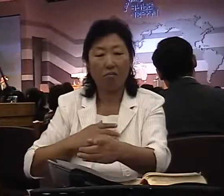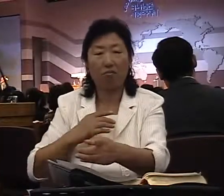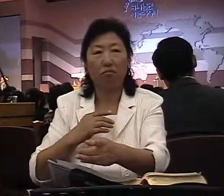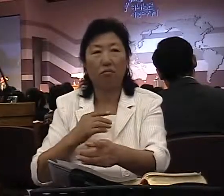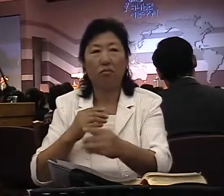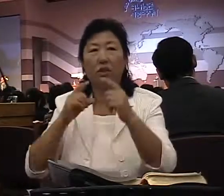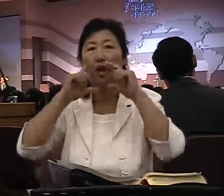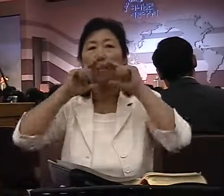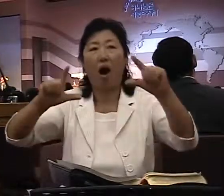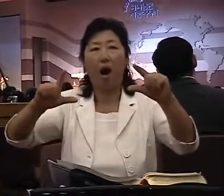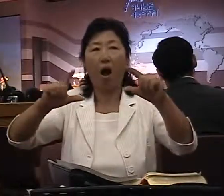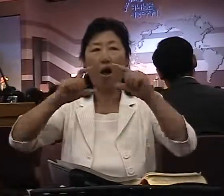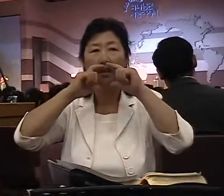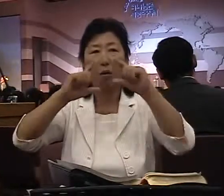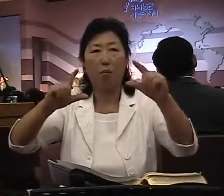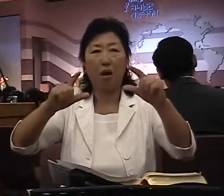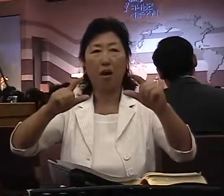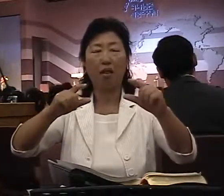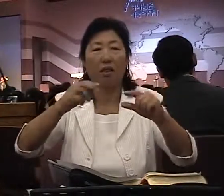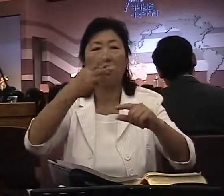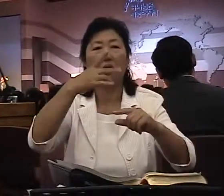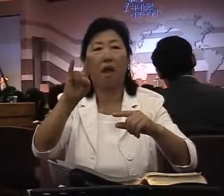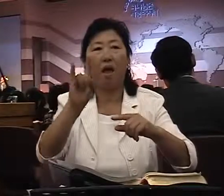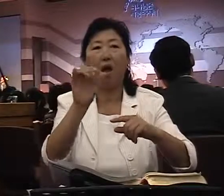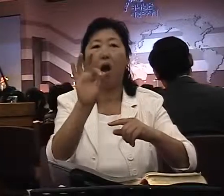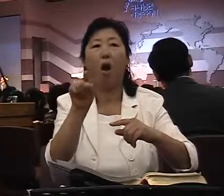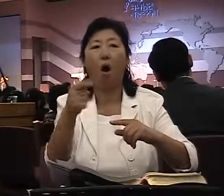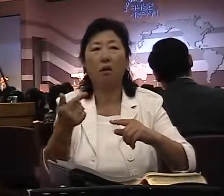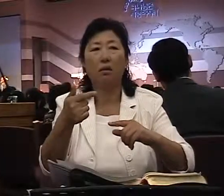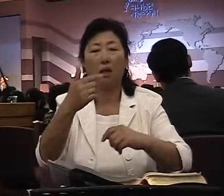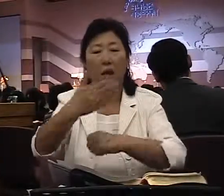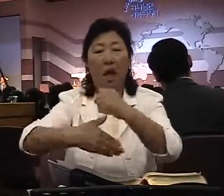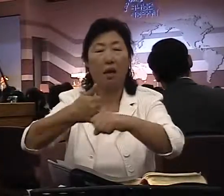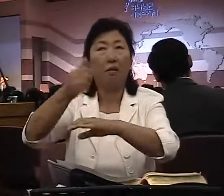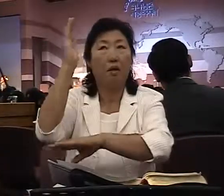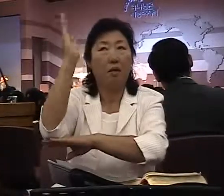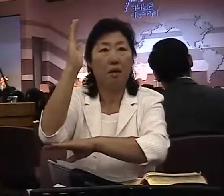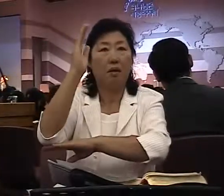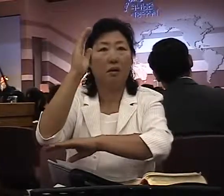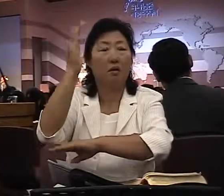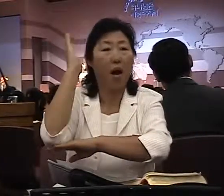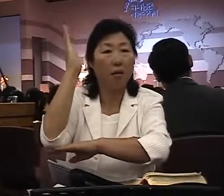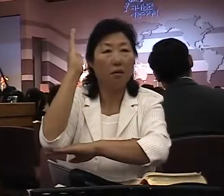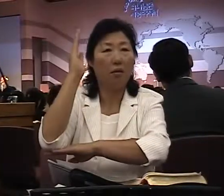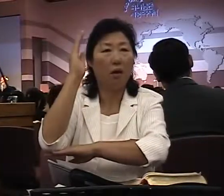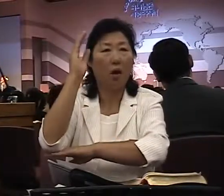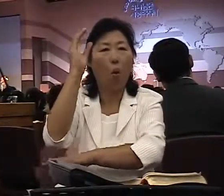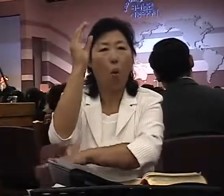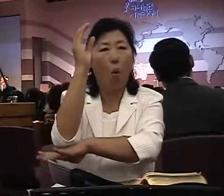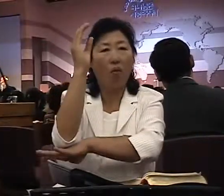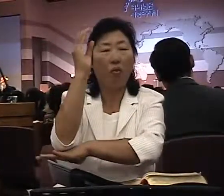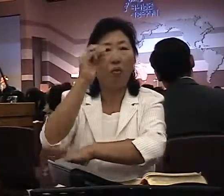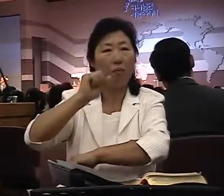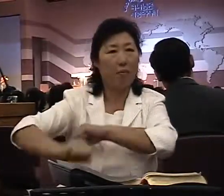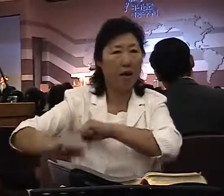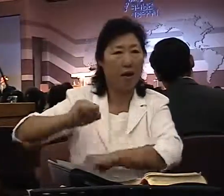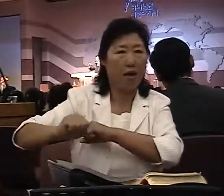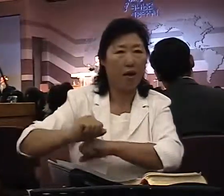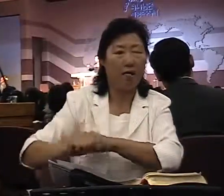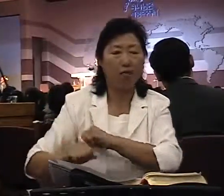선포하거라 태어나거라. 하나님의 말씀을 태어납니다. 말씀의 원동력이 있어 죽어 있었던